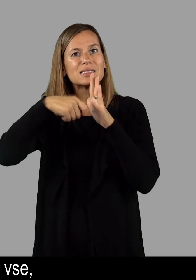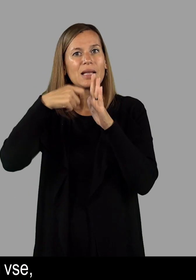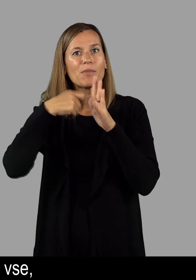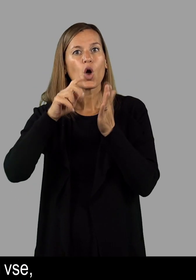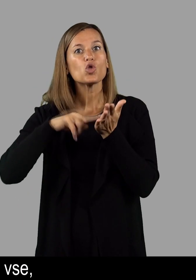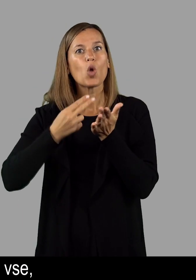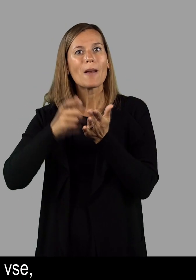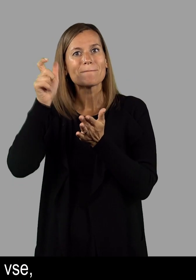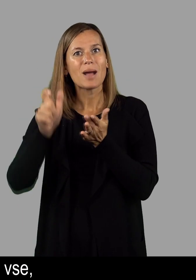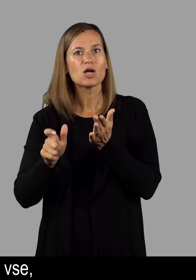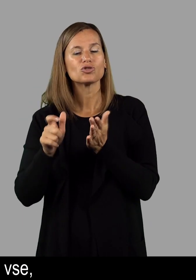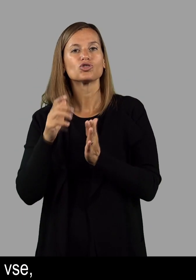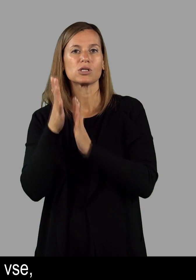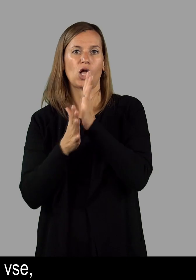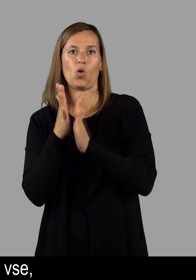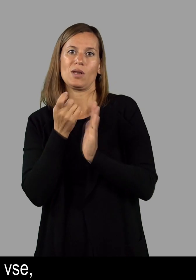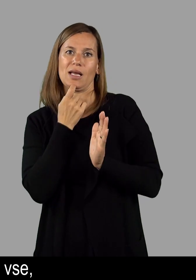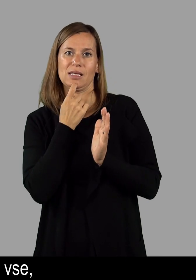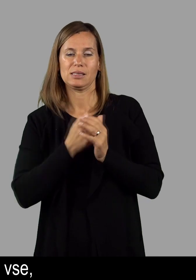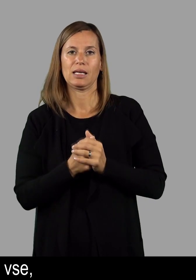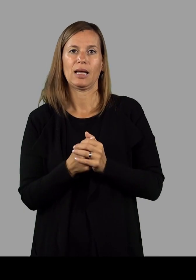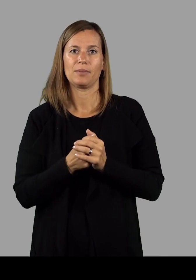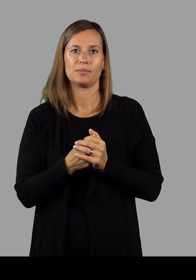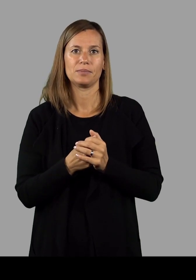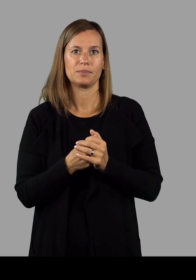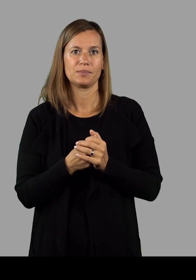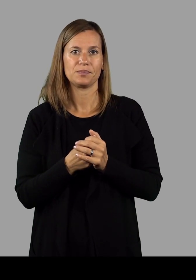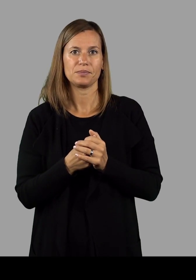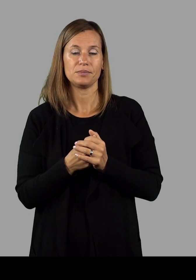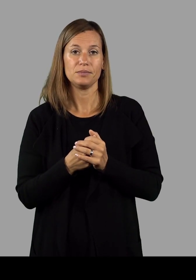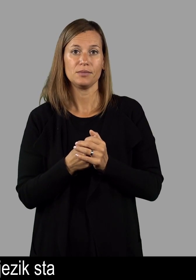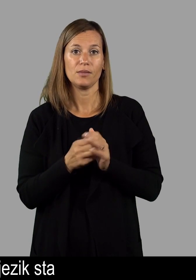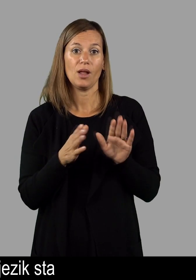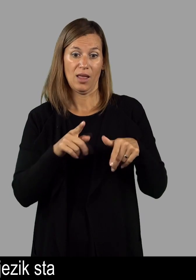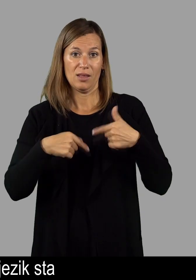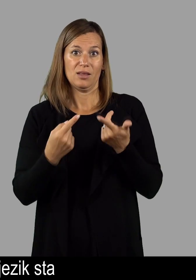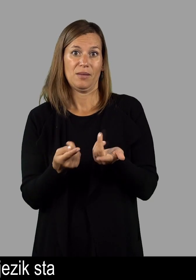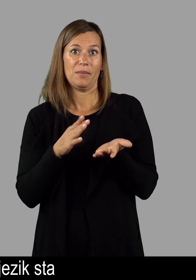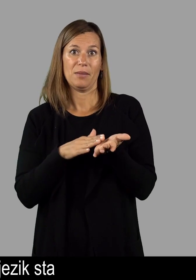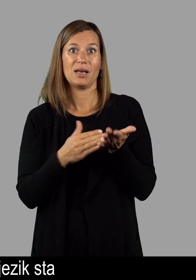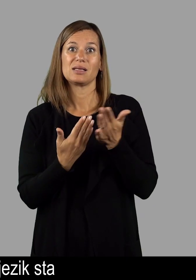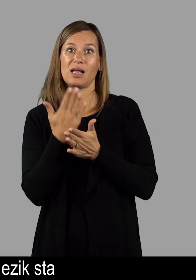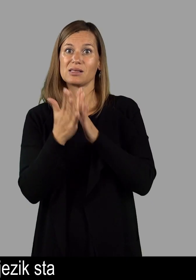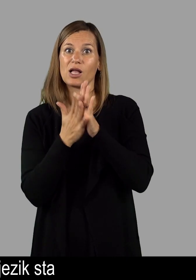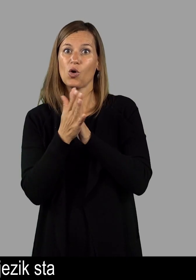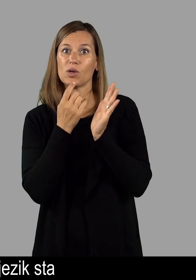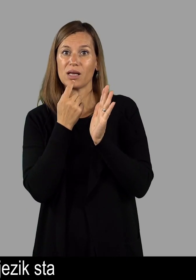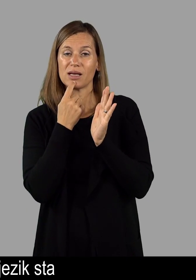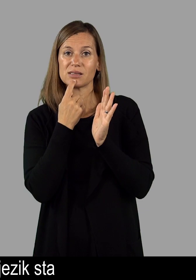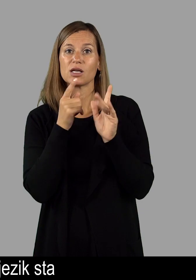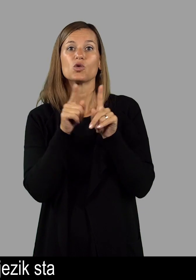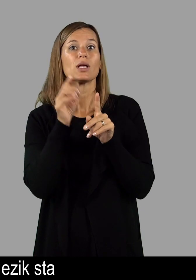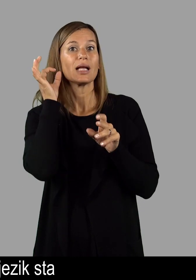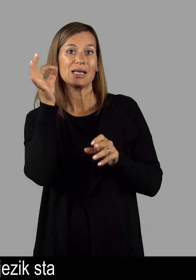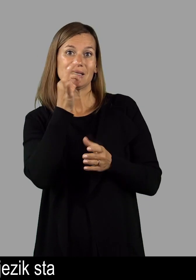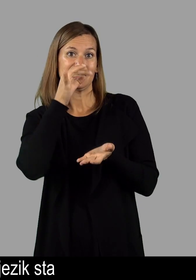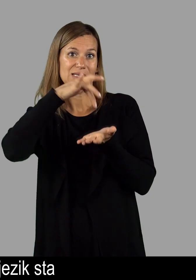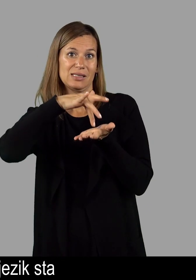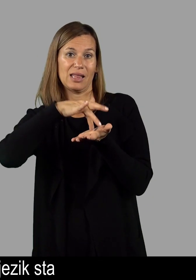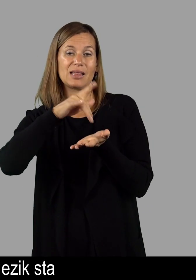snemajo tolmača znakovnega jezika. Naslednja primera za znakovni jezik sta